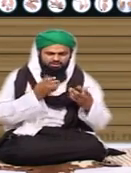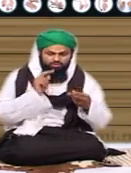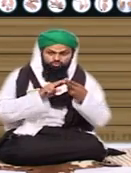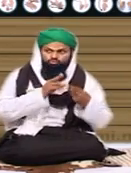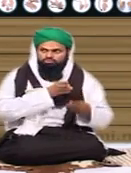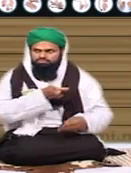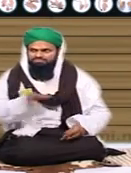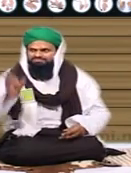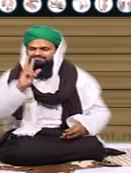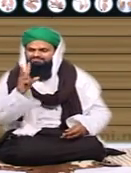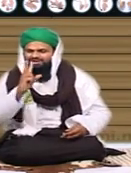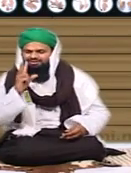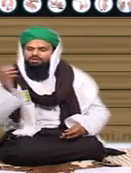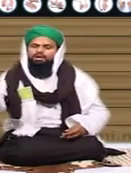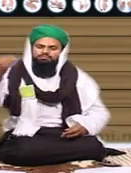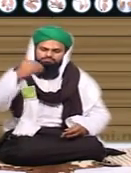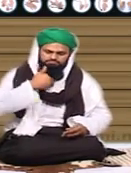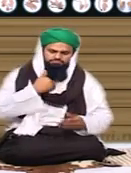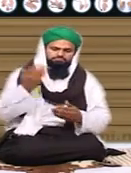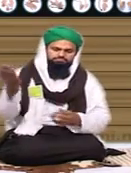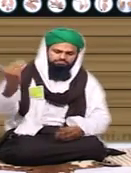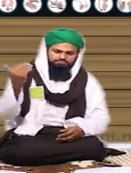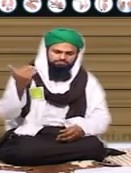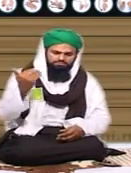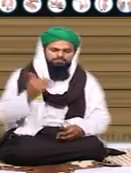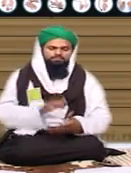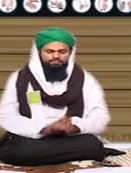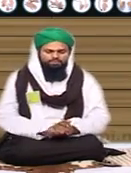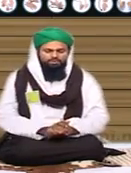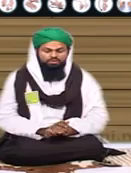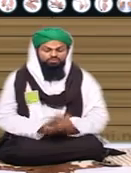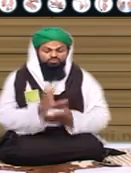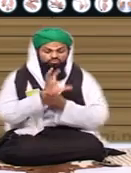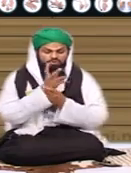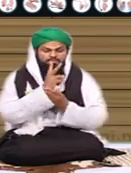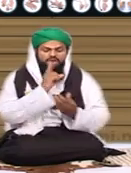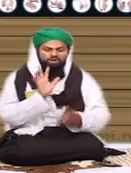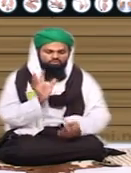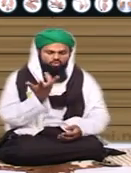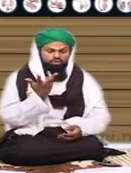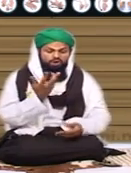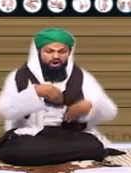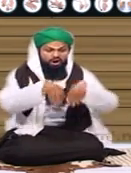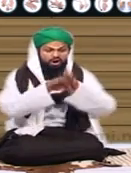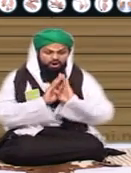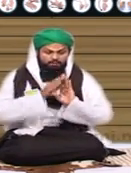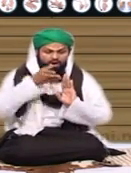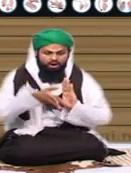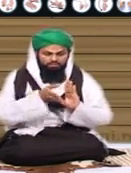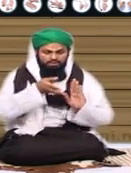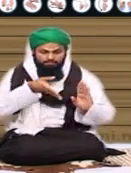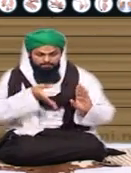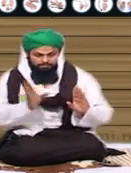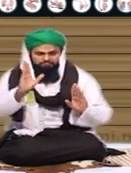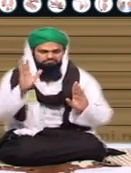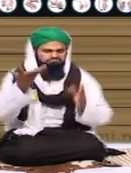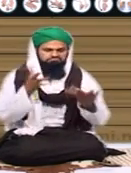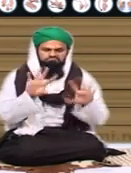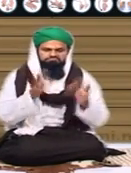کسی کو بلوا لیتے ہیں، سارا عیش و طرف کا سامان ہوتا ہے منگوا لیتے ہیں، وہاں کیا؟ قبر میں نہ ہم کسی کے